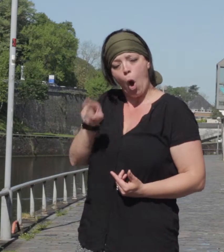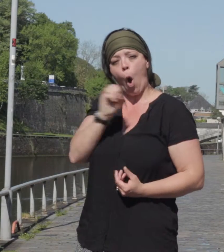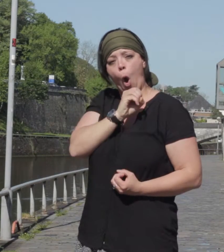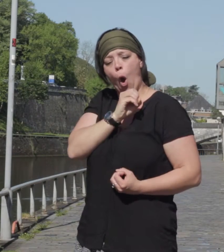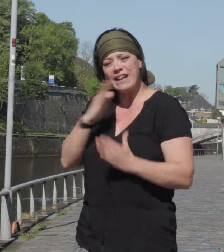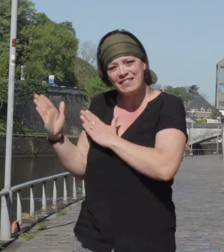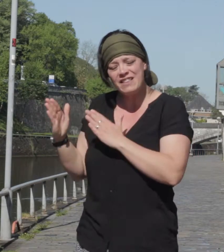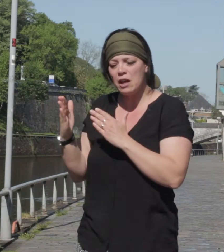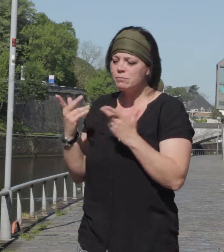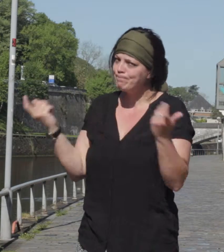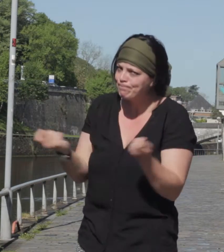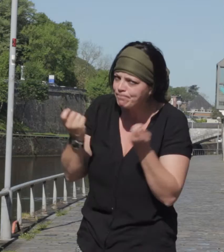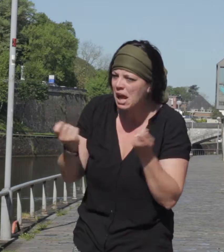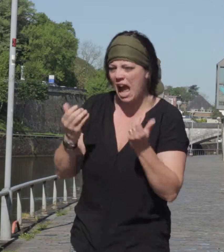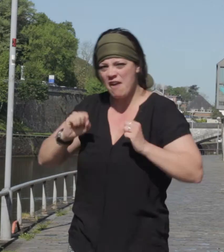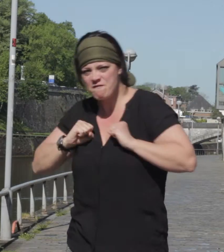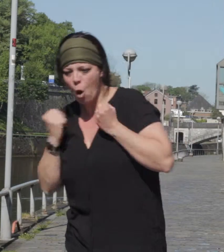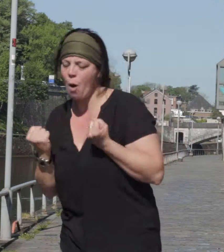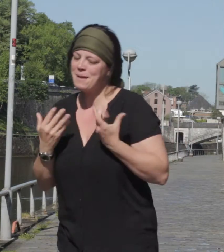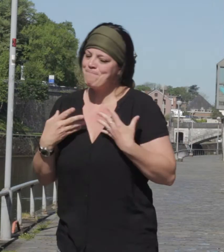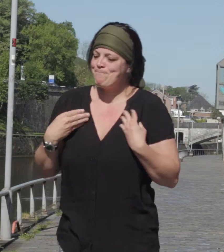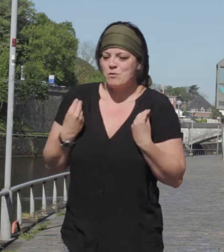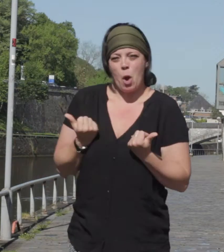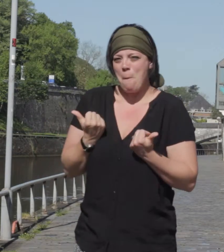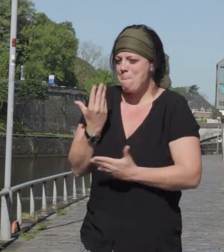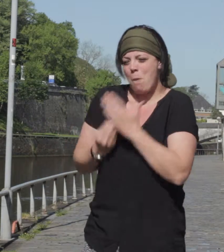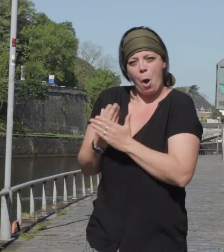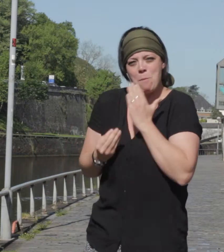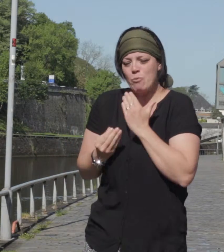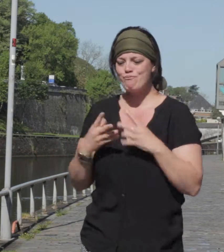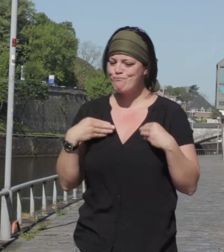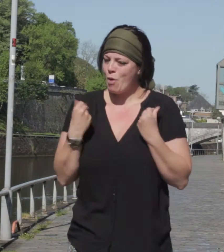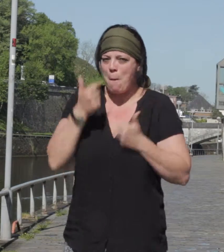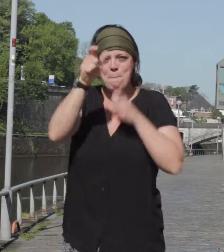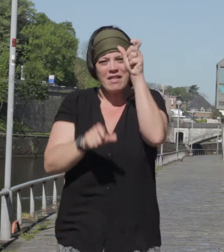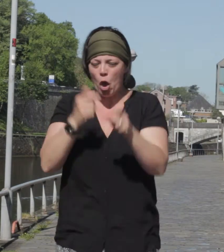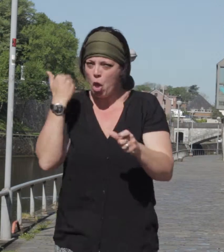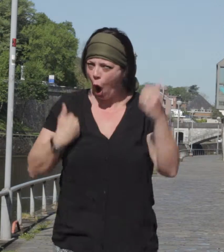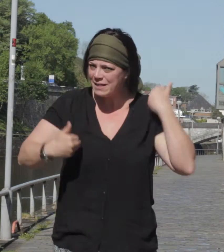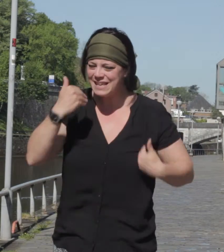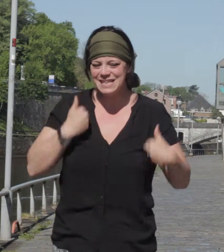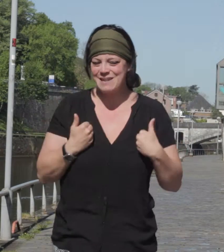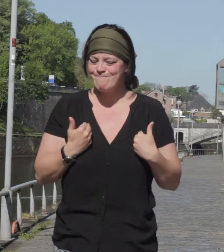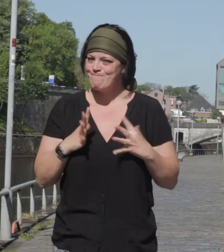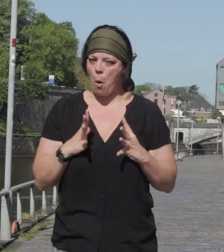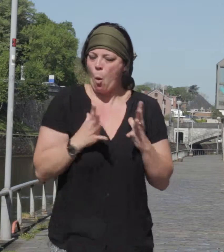de festivals pour les accueillir, nous avons l'impression que les personnes en situation de handicap éprouvent encore beaucoup de difficultés à franchir le